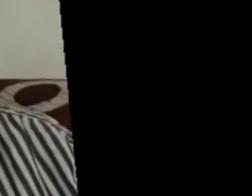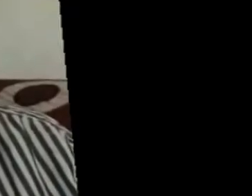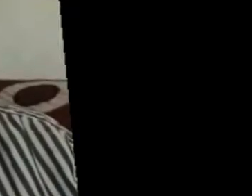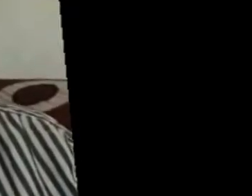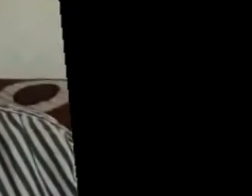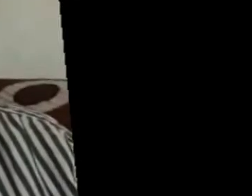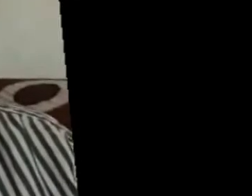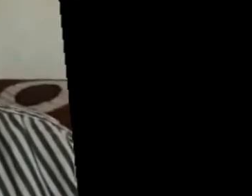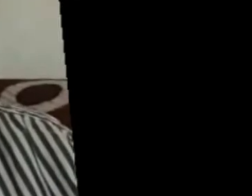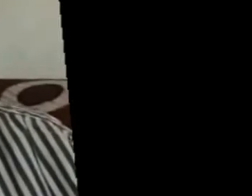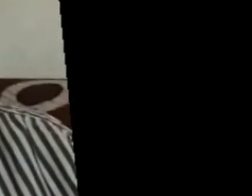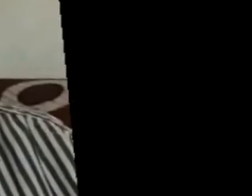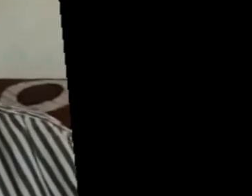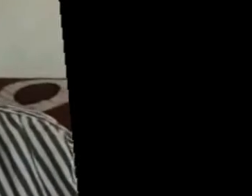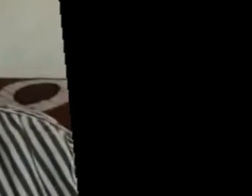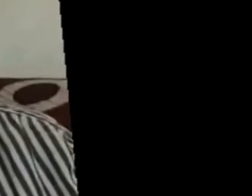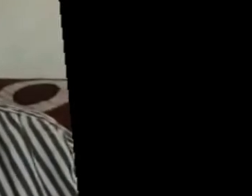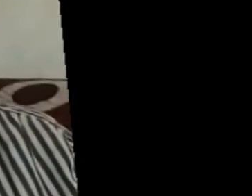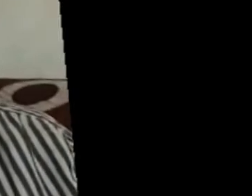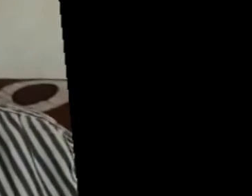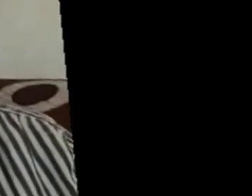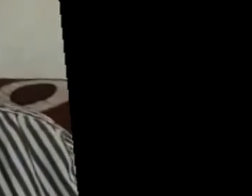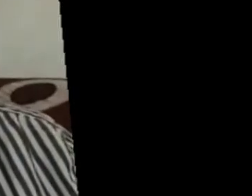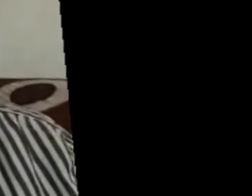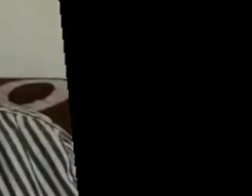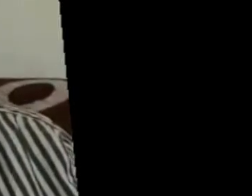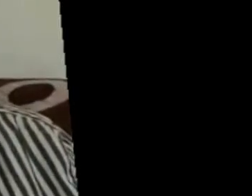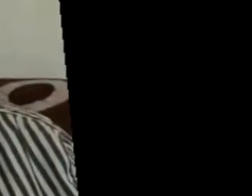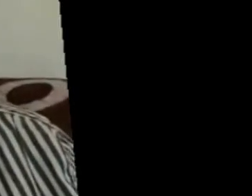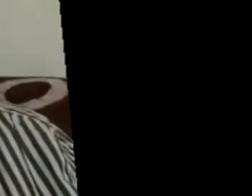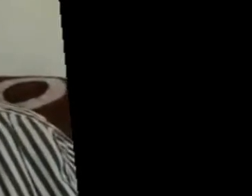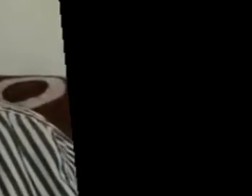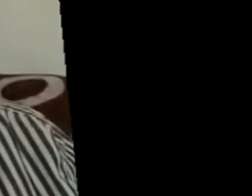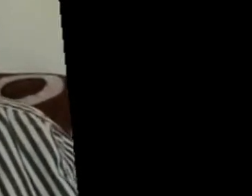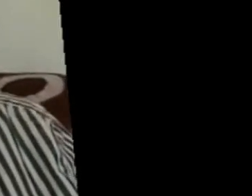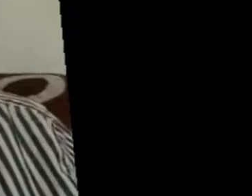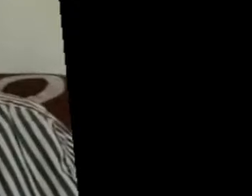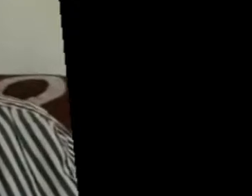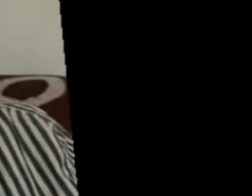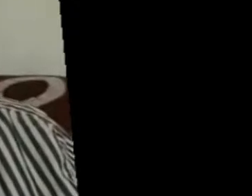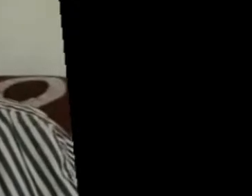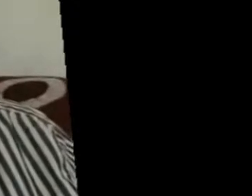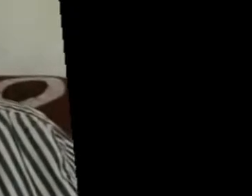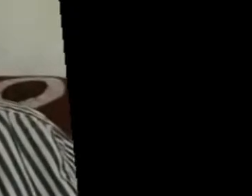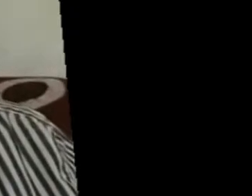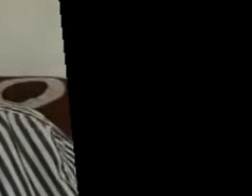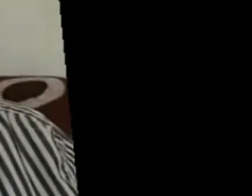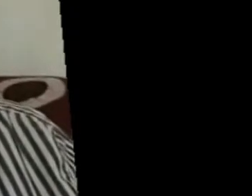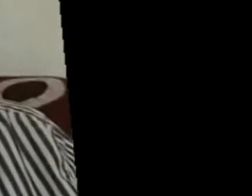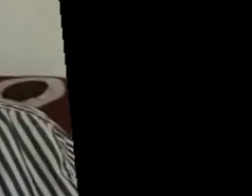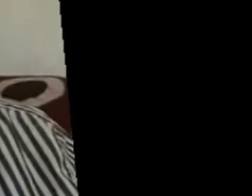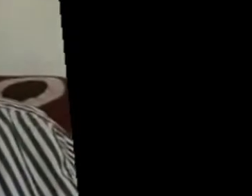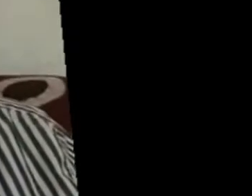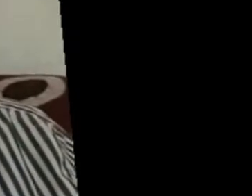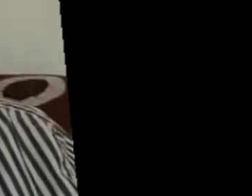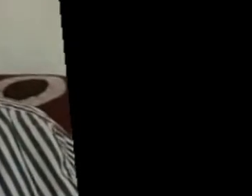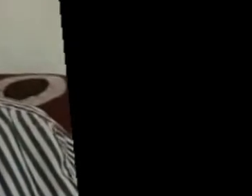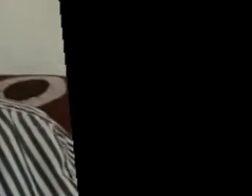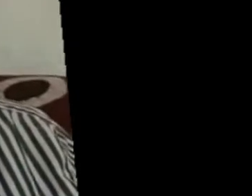APAES. Mas eu estou aqui para falar sobre o papel da família na vida dos filhos,